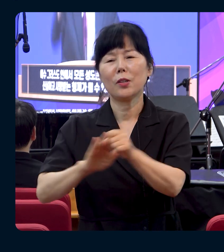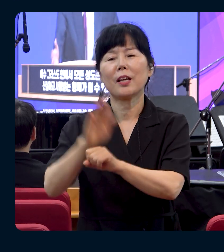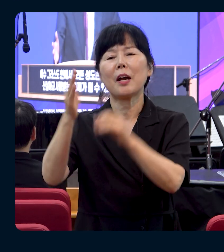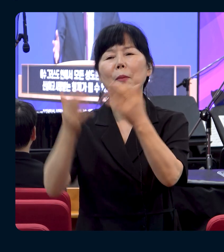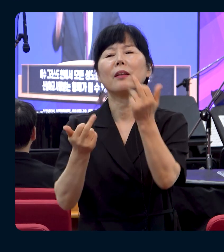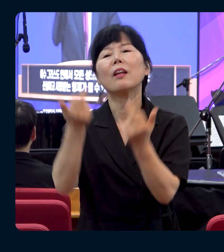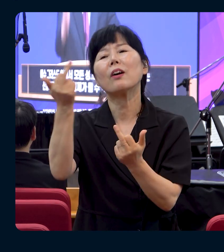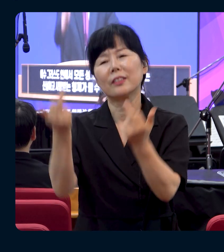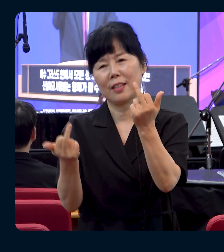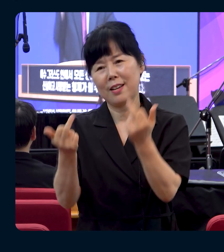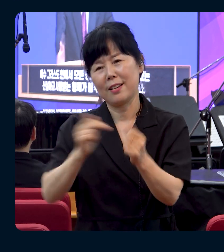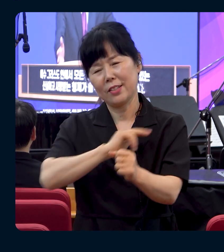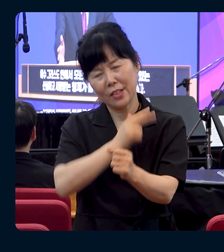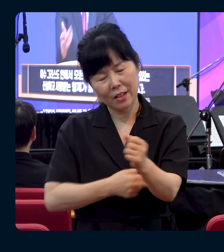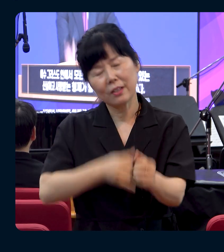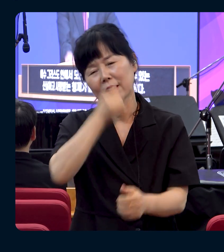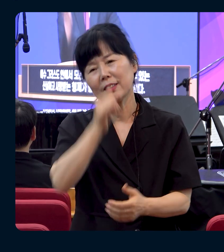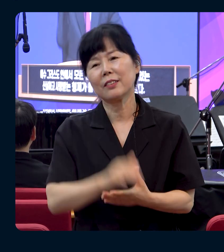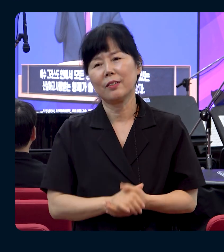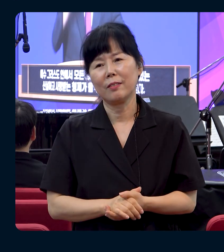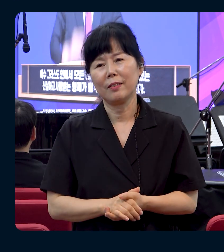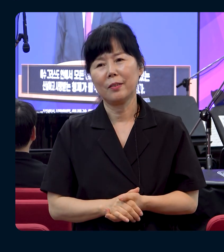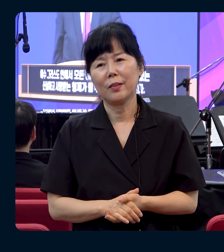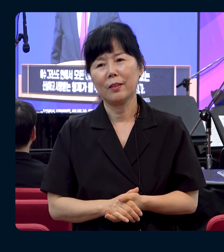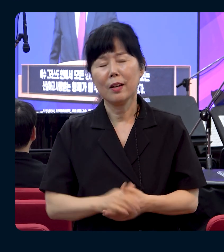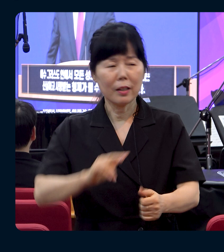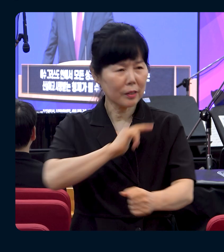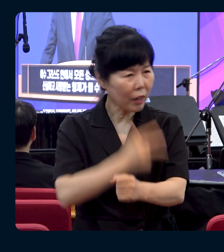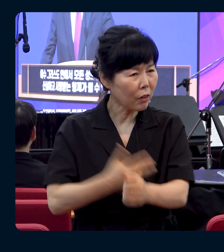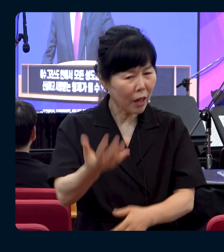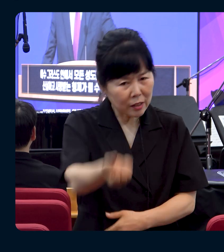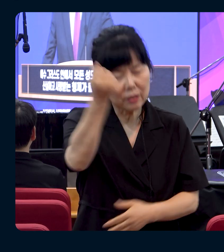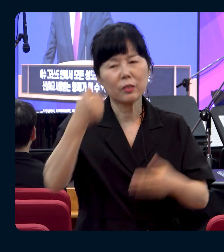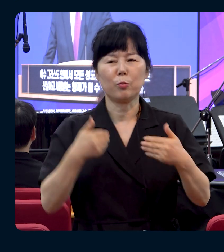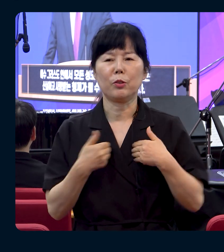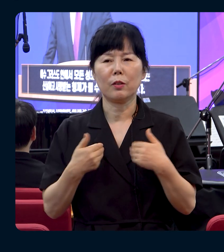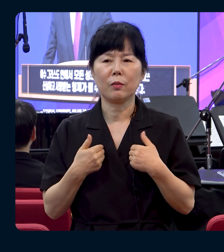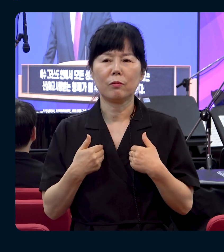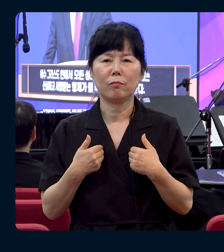수 있고 되어야 한다, 이 메시지예요.